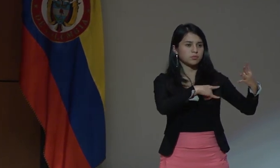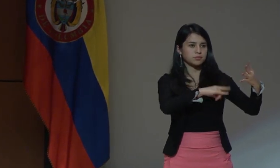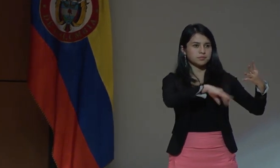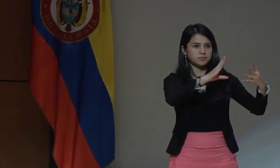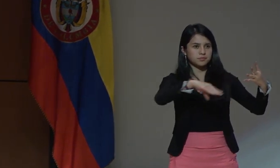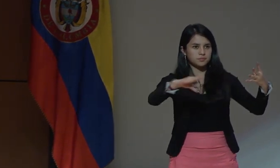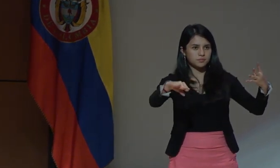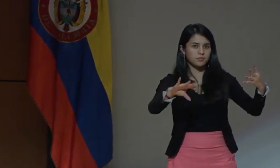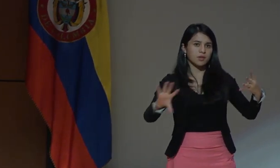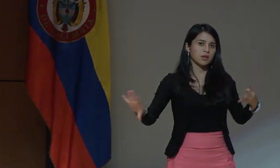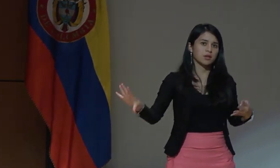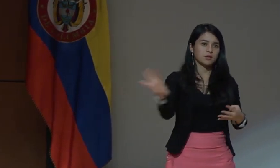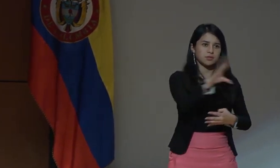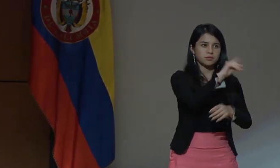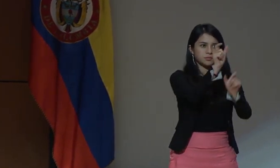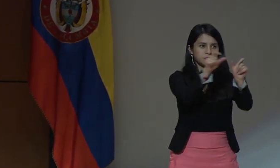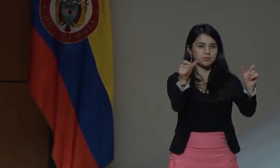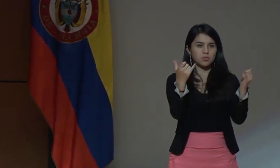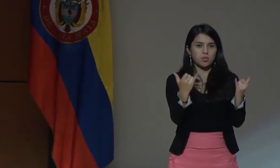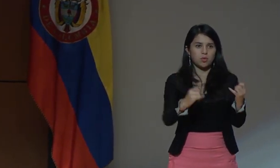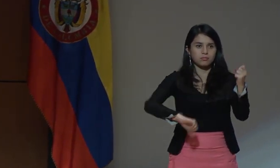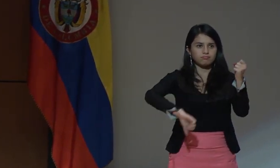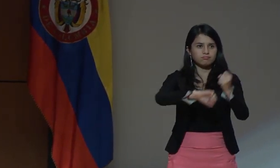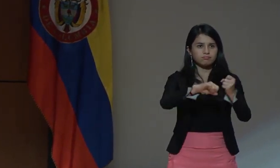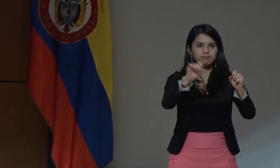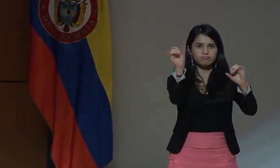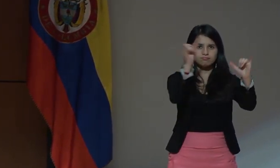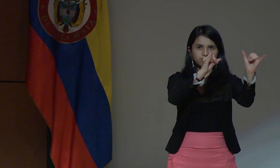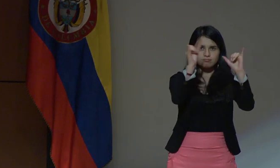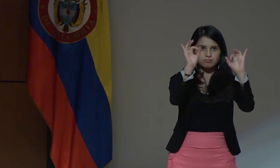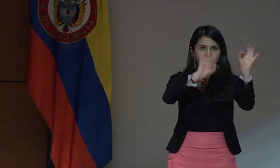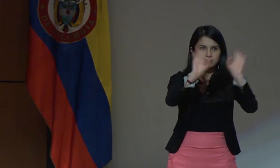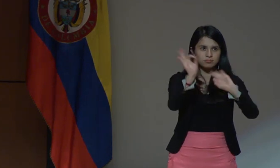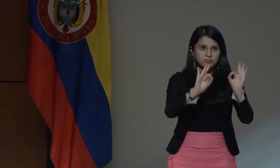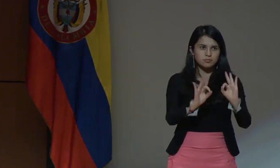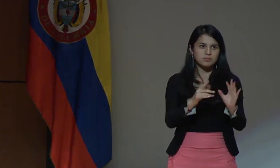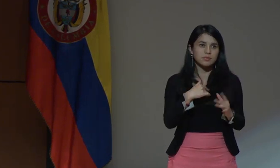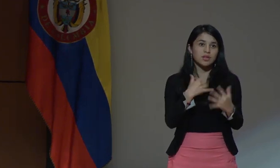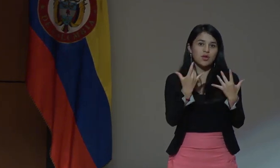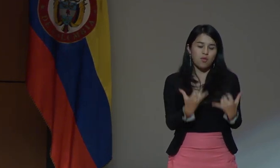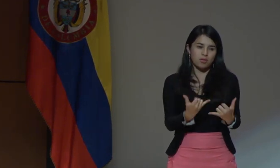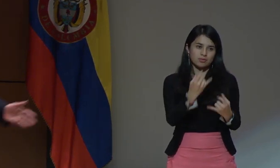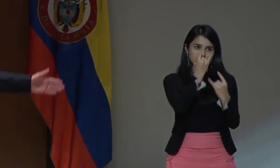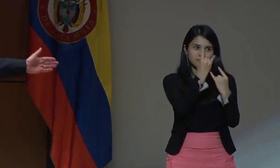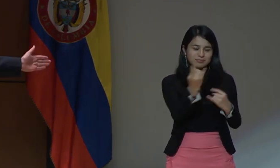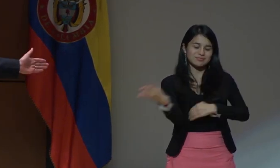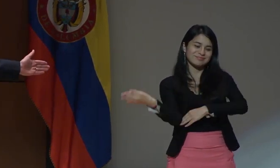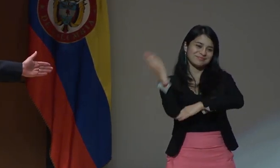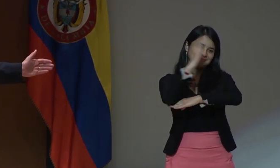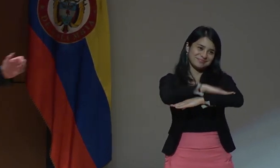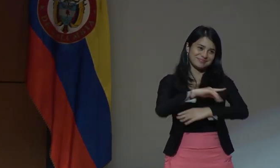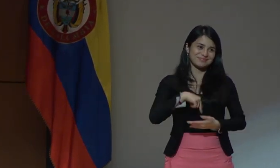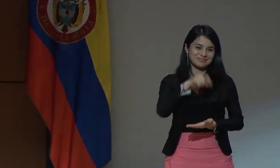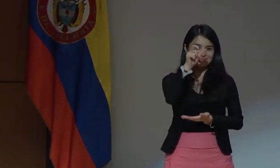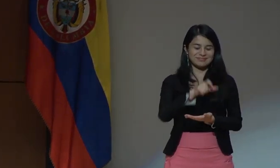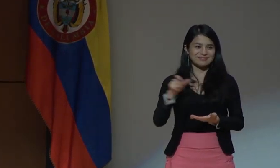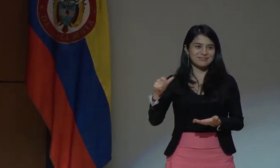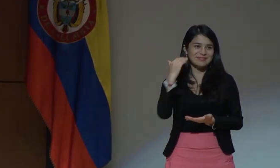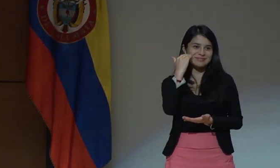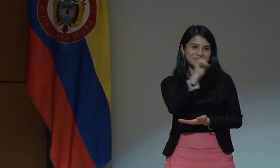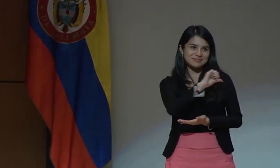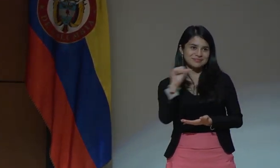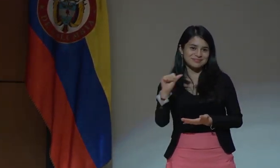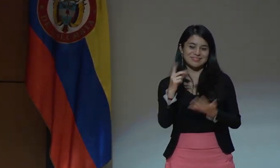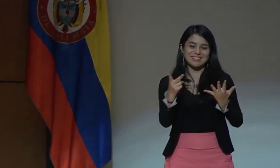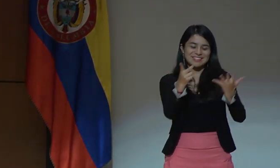Andes, a todas las personas que nos están ayudando con la logística. Y algo que me llamó la atención todo el día, la presencia de estas señoritas que